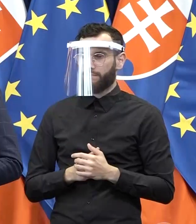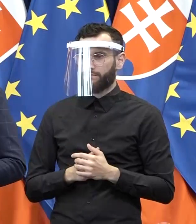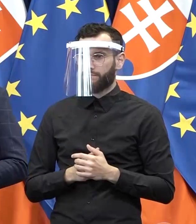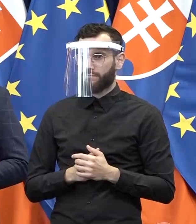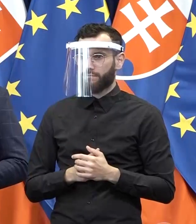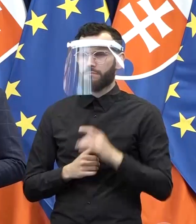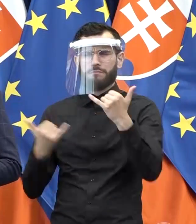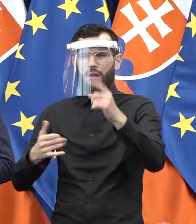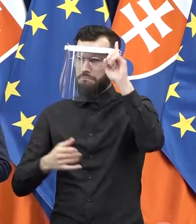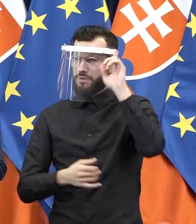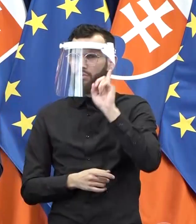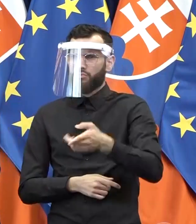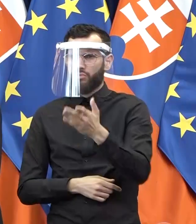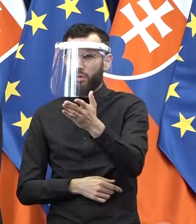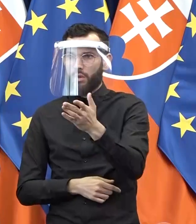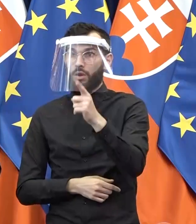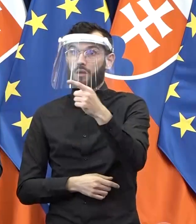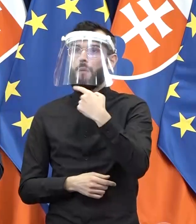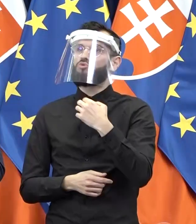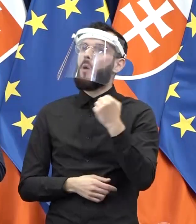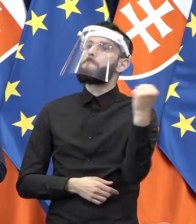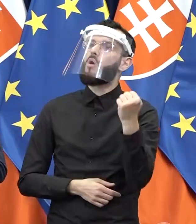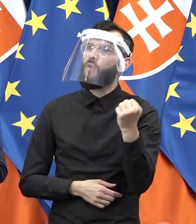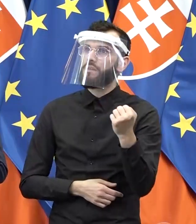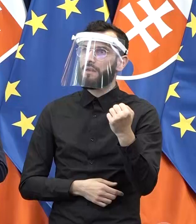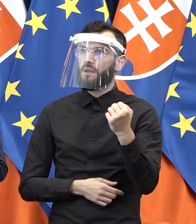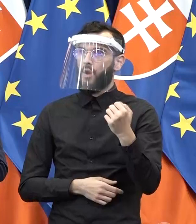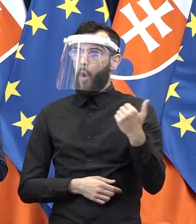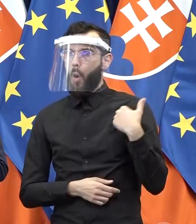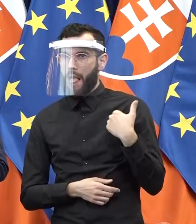Teraz myslíte, či sú... Či nie je priestor pre nejakých podvodníkov, napríklad?